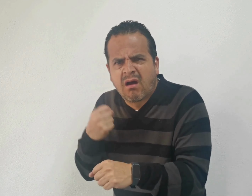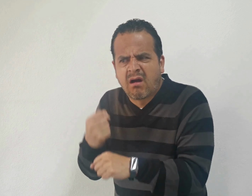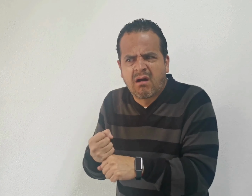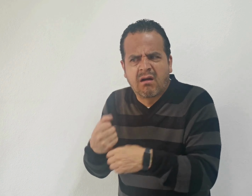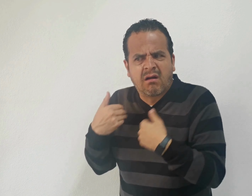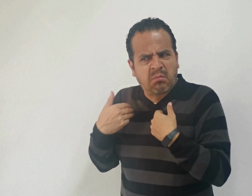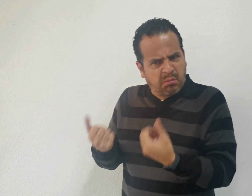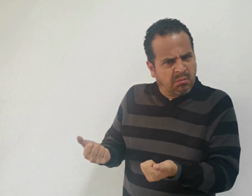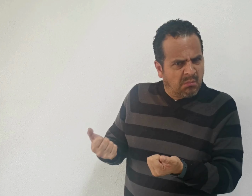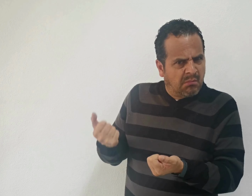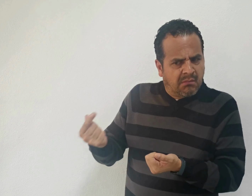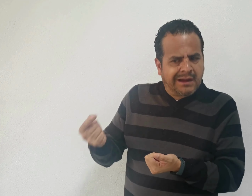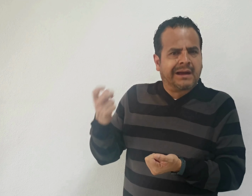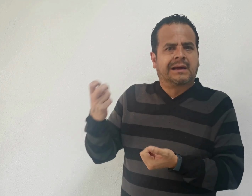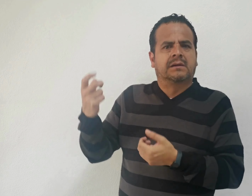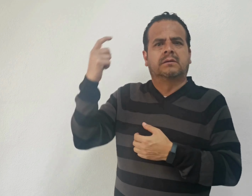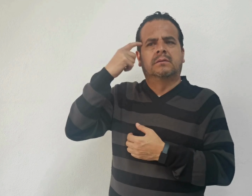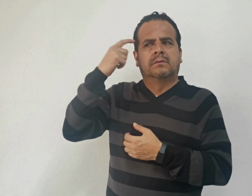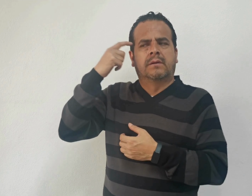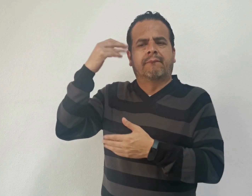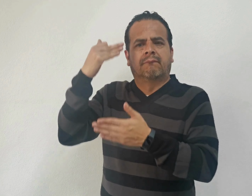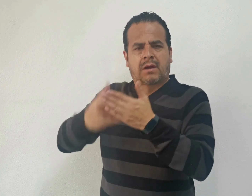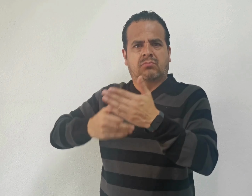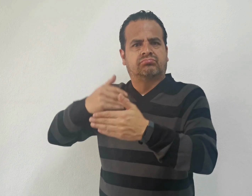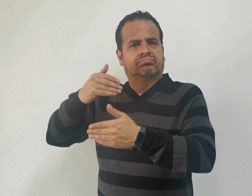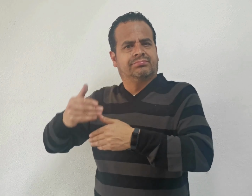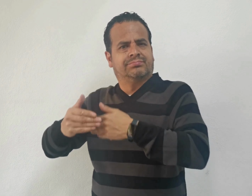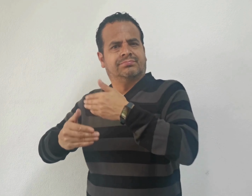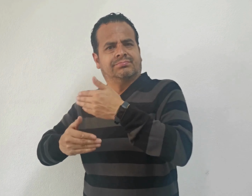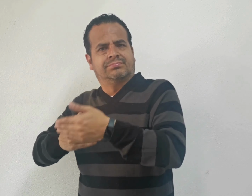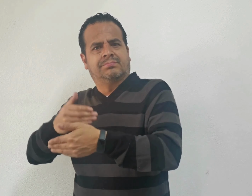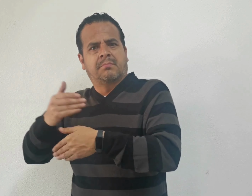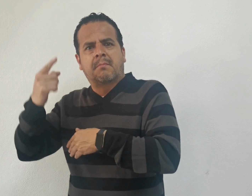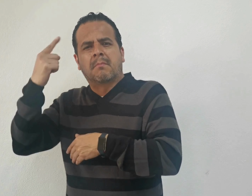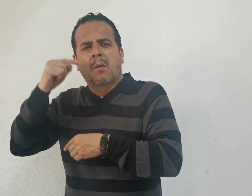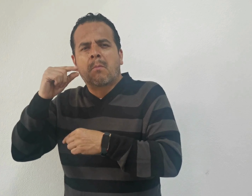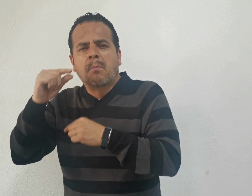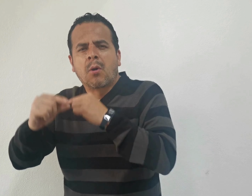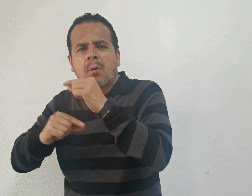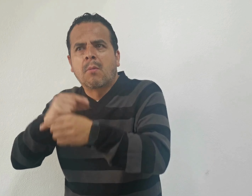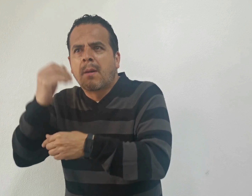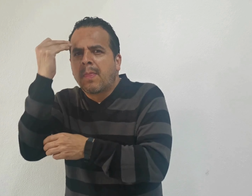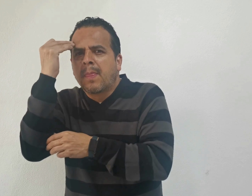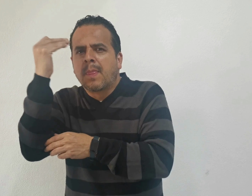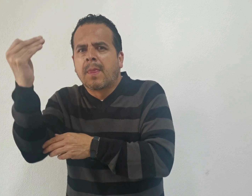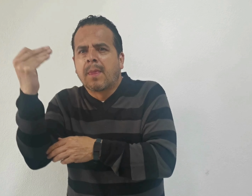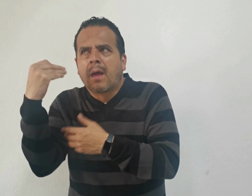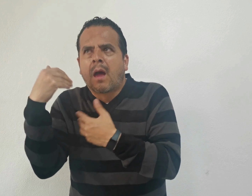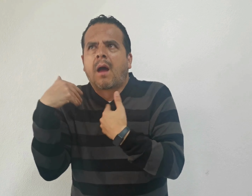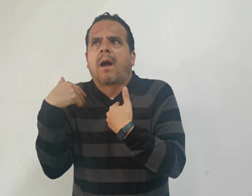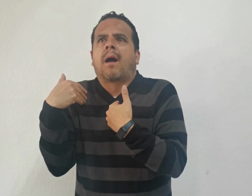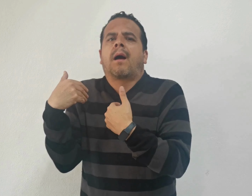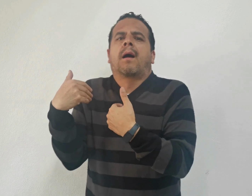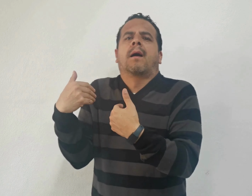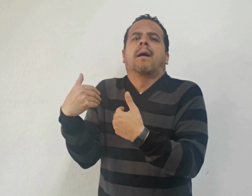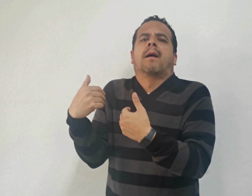cognitivo que va a ayudar a que comprendan estas nociones de tiempo que manejamos los adultos pero sí creo que es importante el